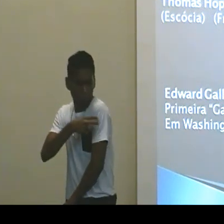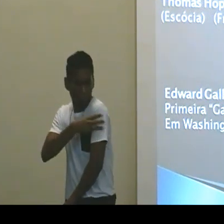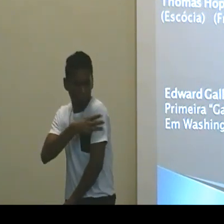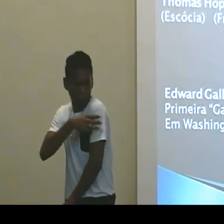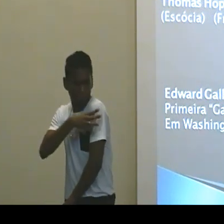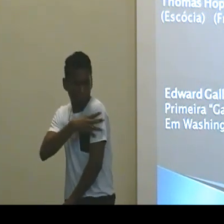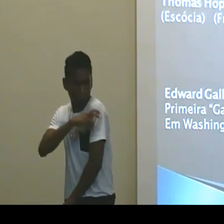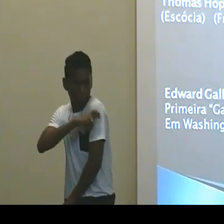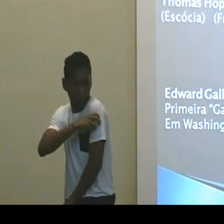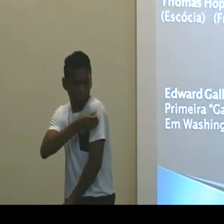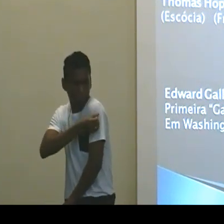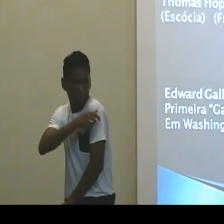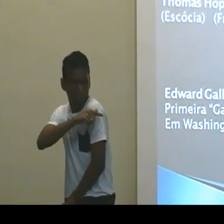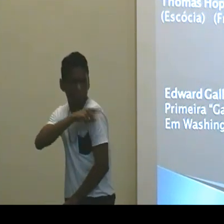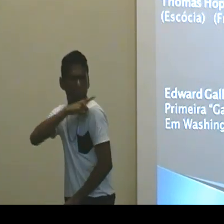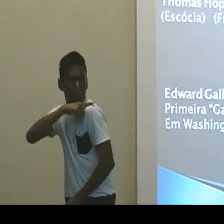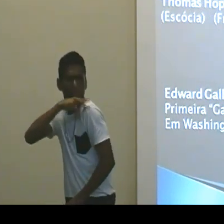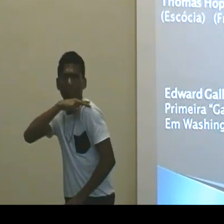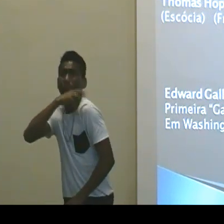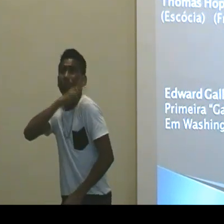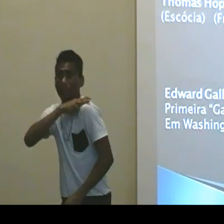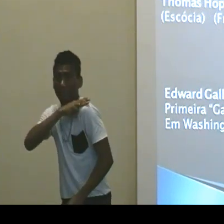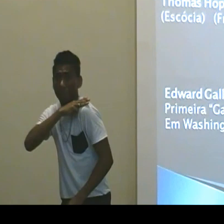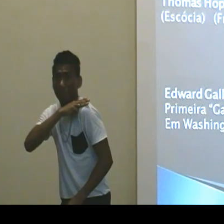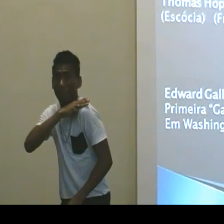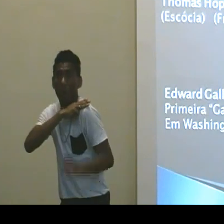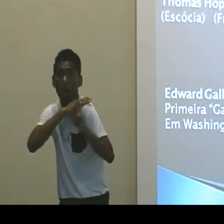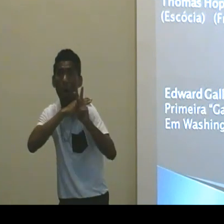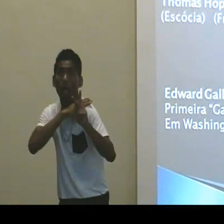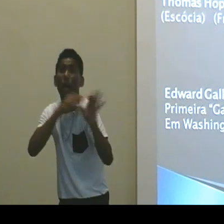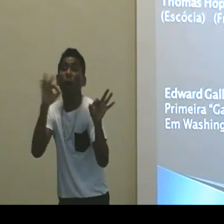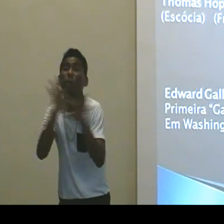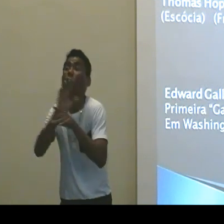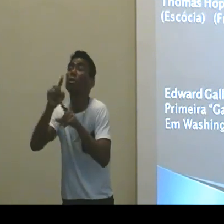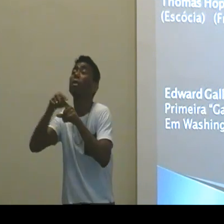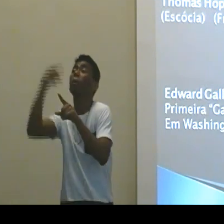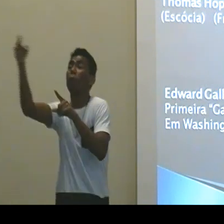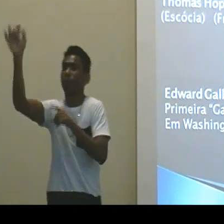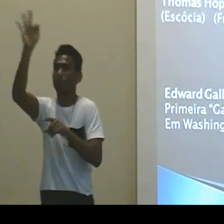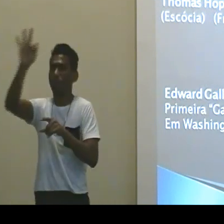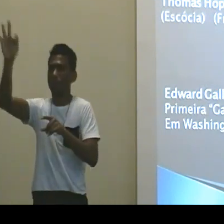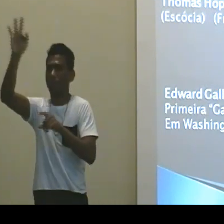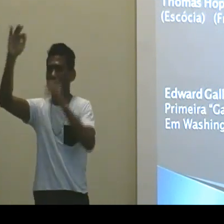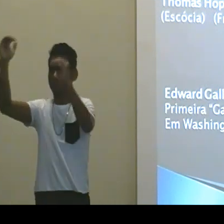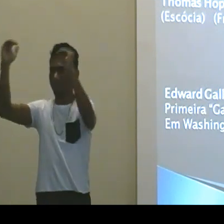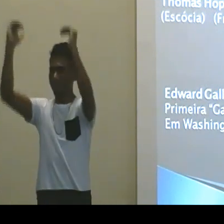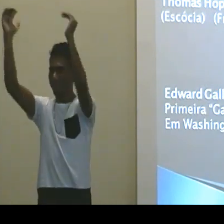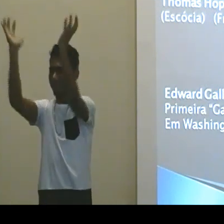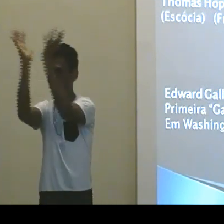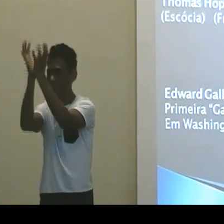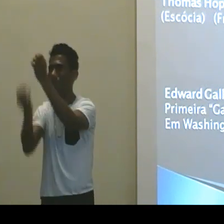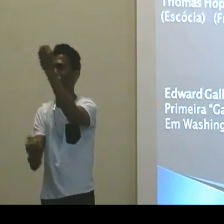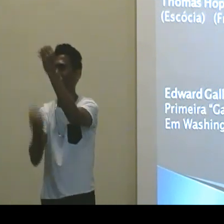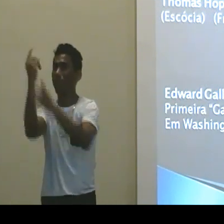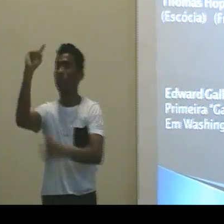A gente estuda aqui, faz primeiro, quinta, então ensino médio, ensino fundamental, médio. Depois a gente vai para a faculdade, né? Ensino